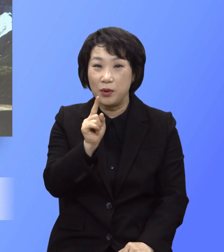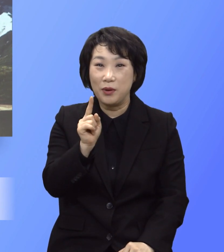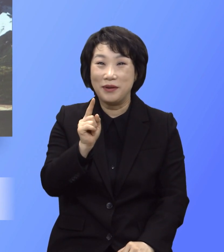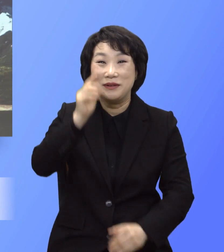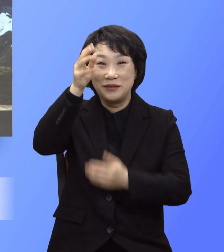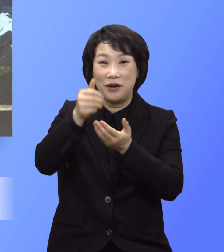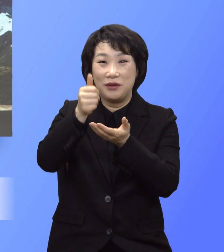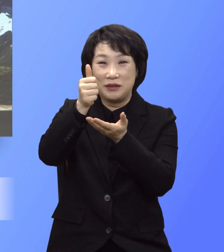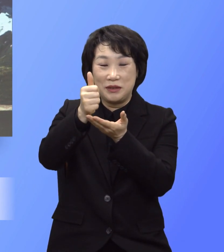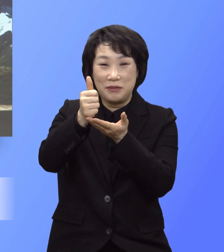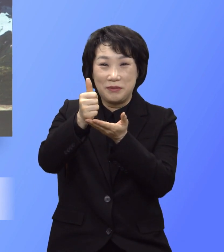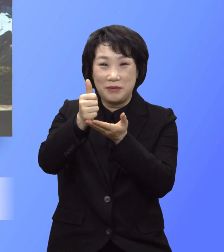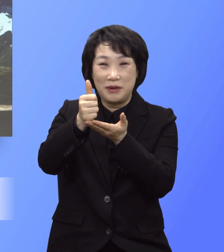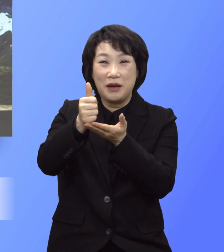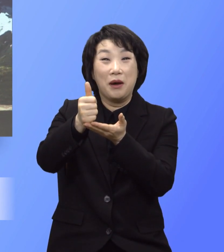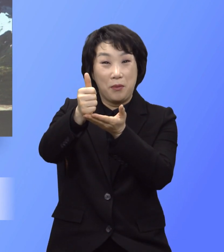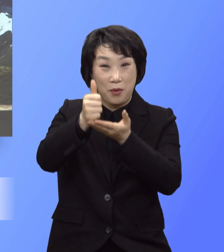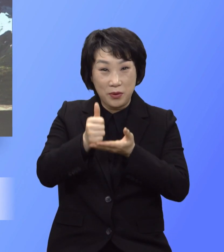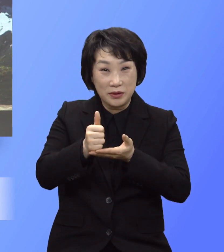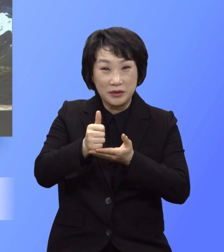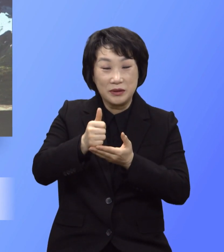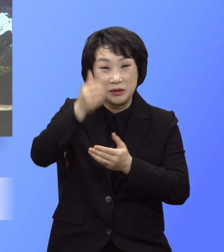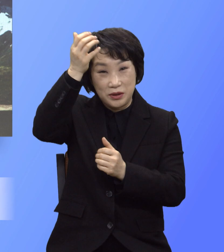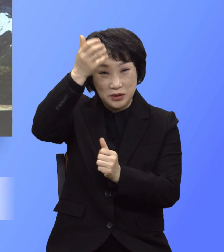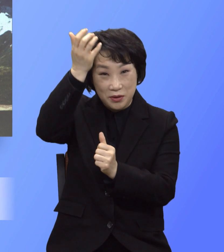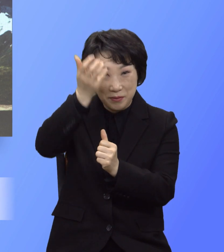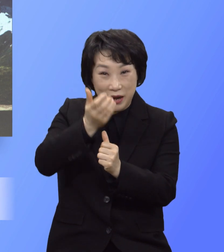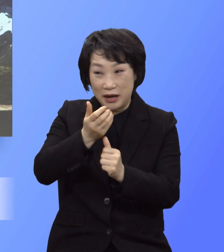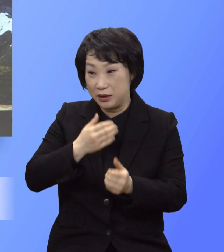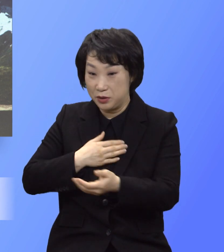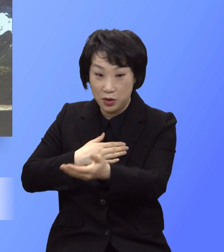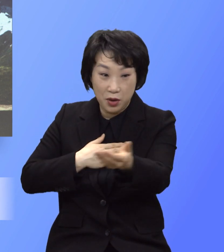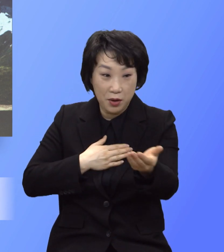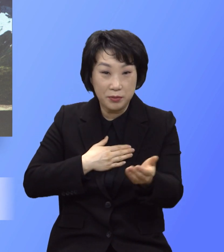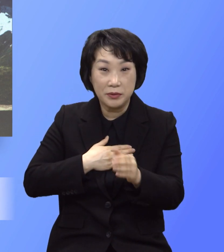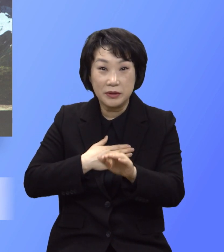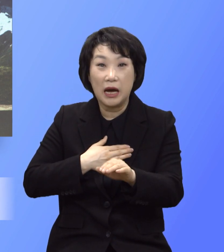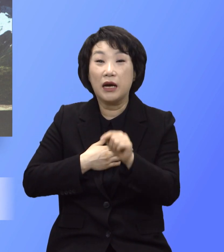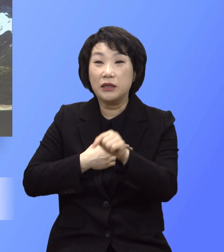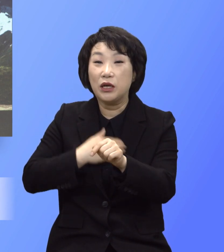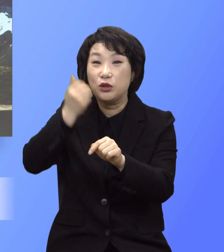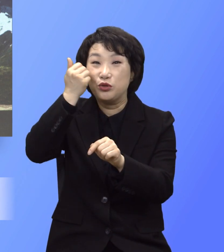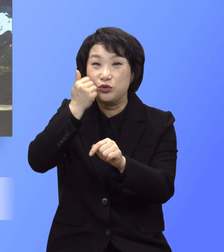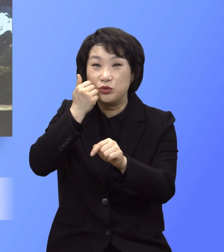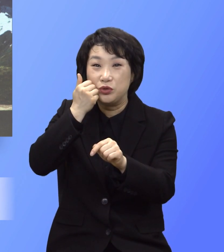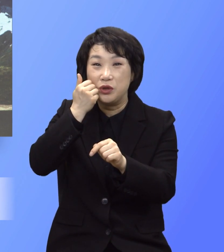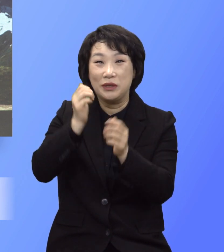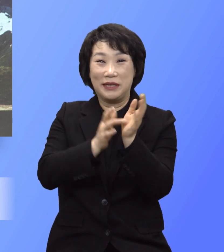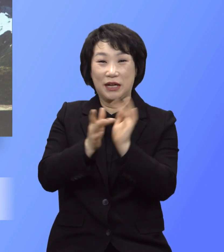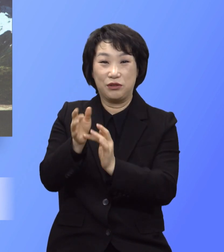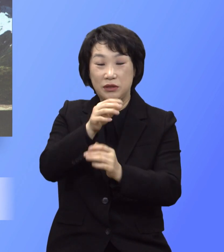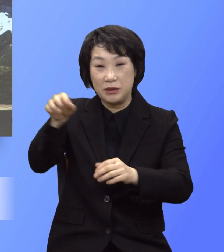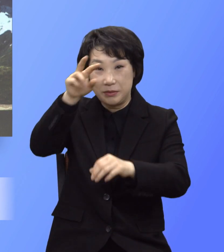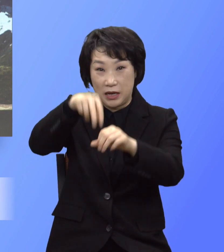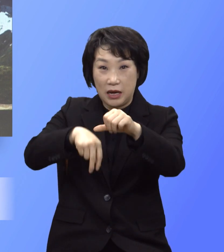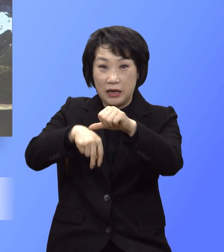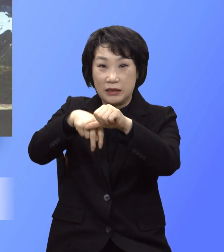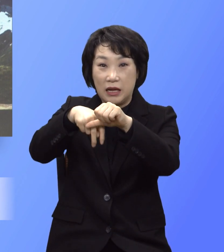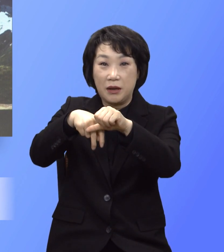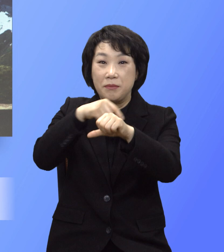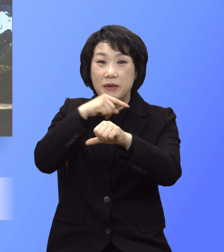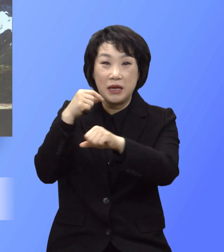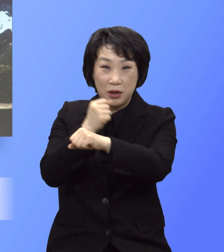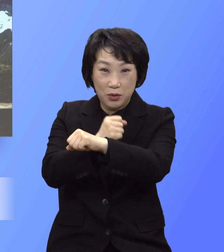성령 받은 사람. 성령 받은 사람은 누구냐. 예수 십자가의